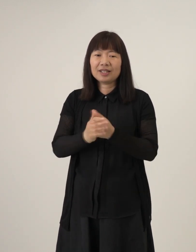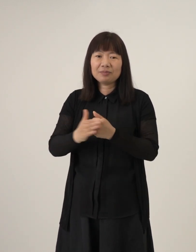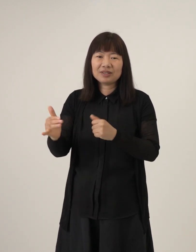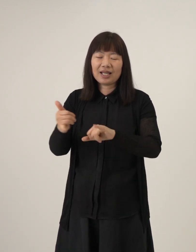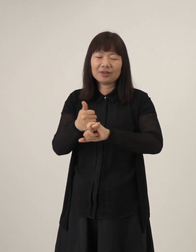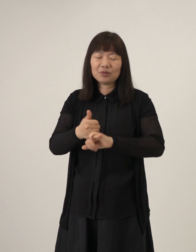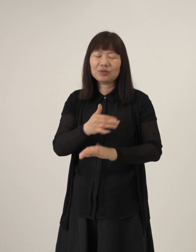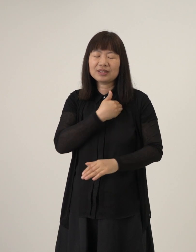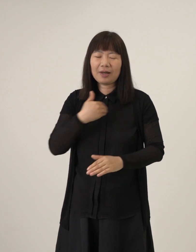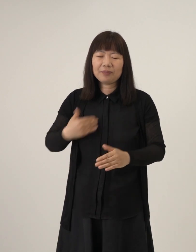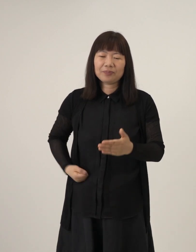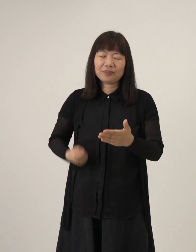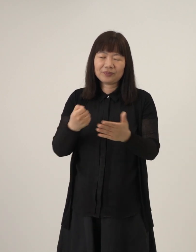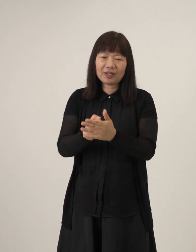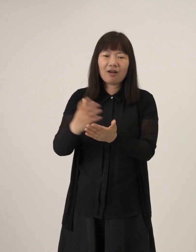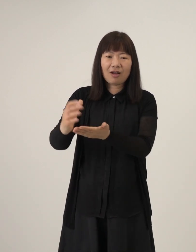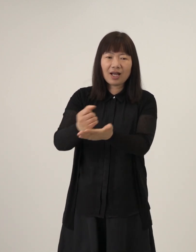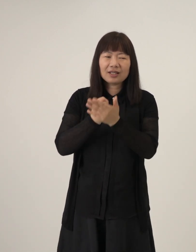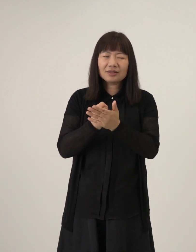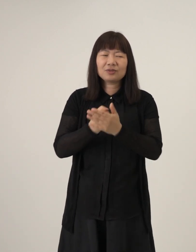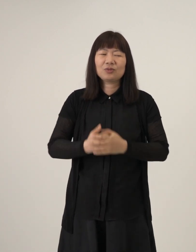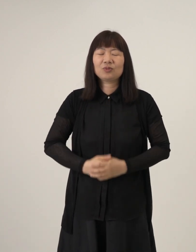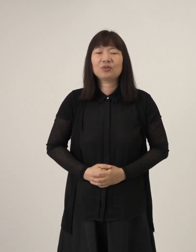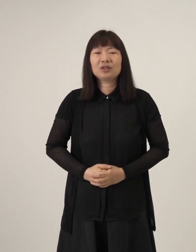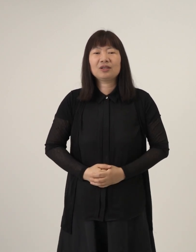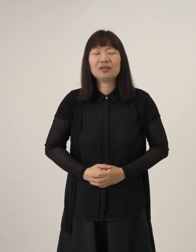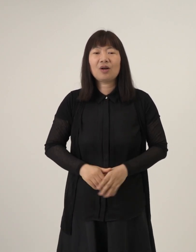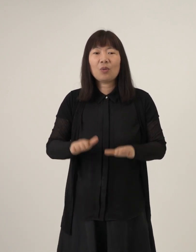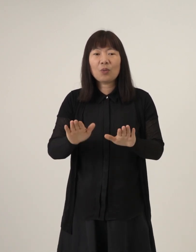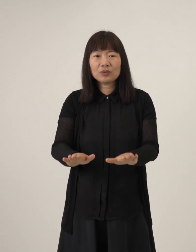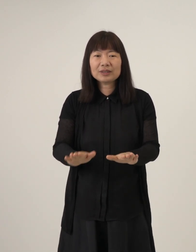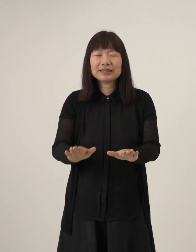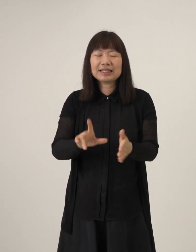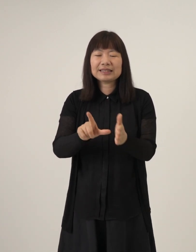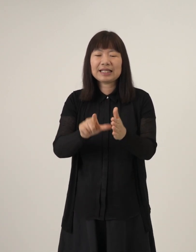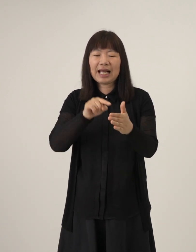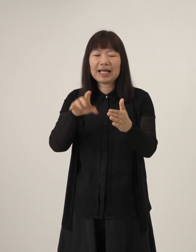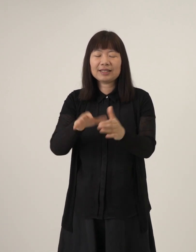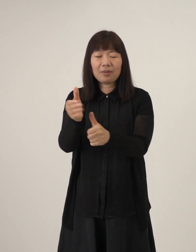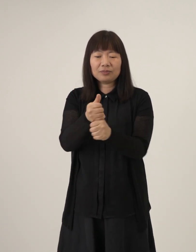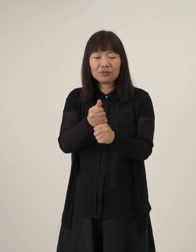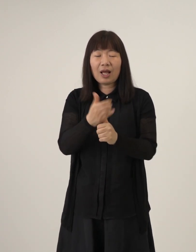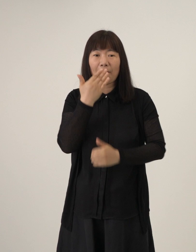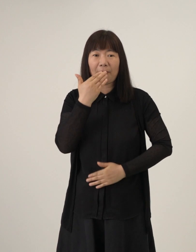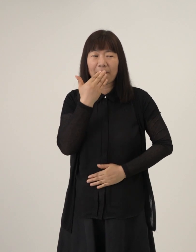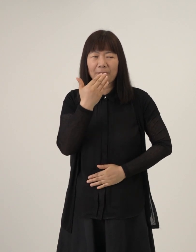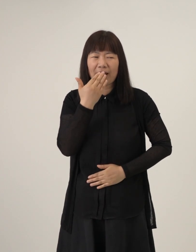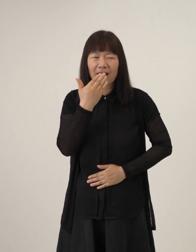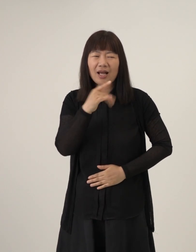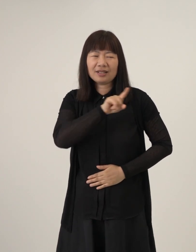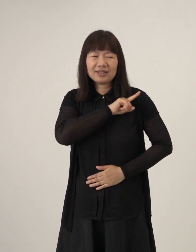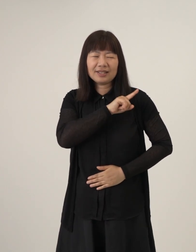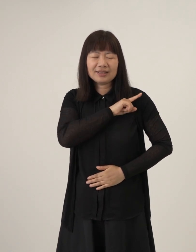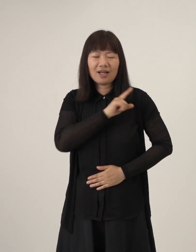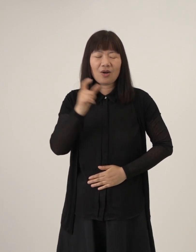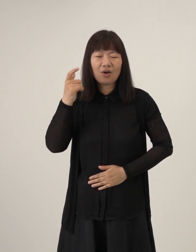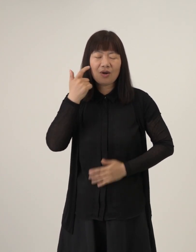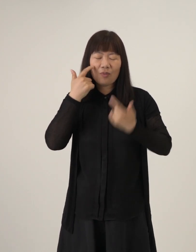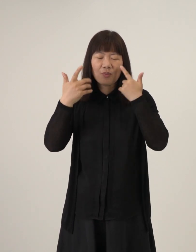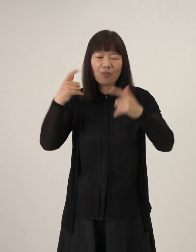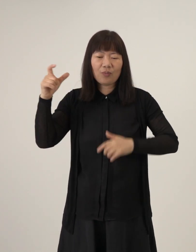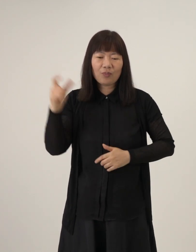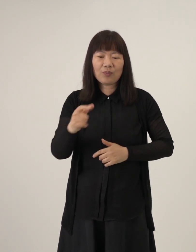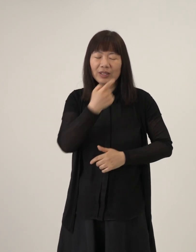담대하게 용기를 가지고 오늘이라는 시간 속에 붙들 수 있는 가장 확고한